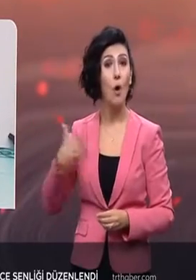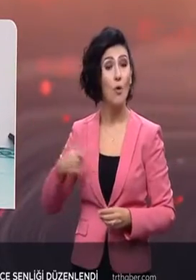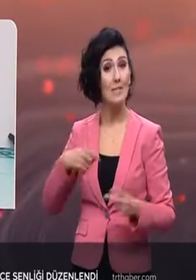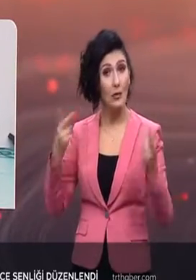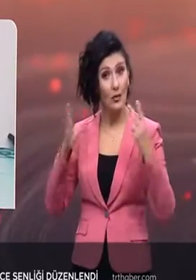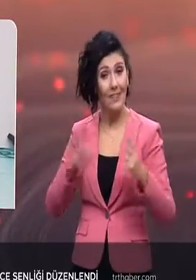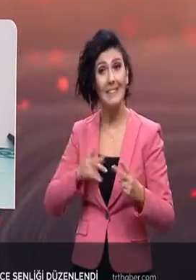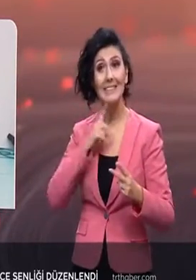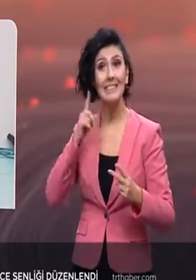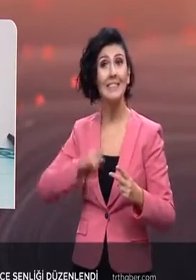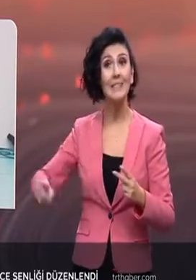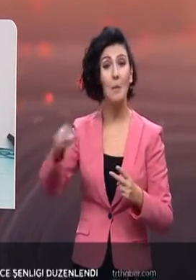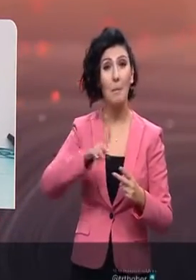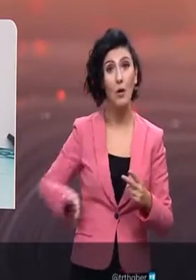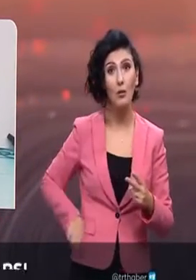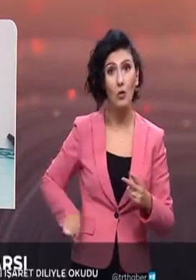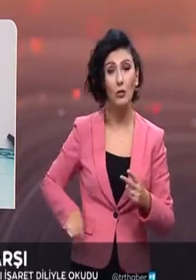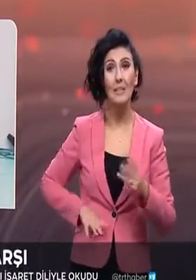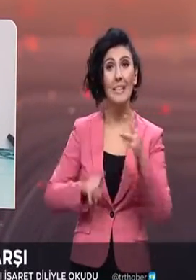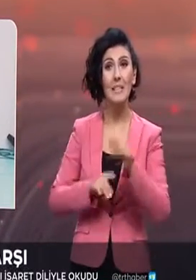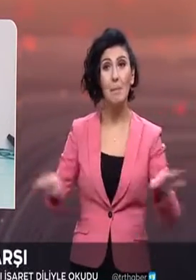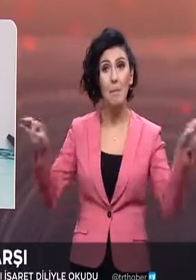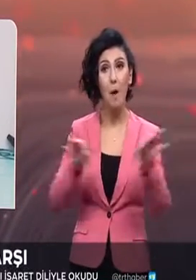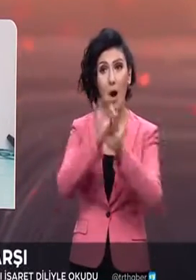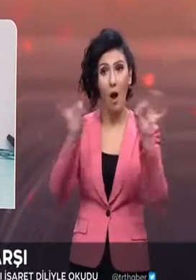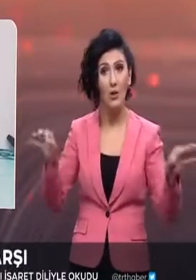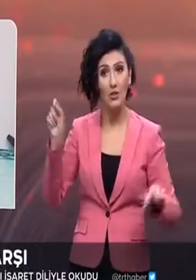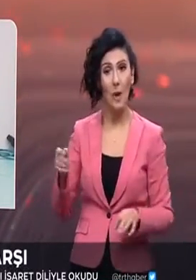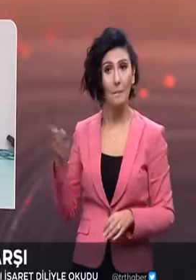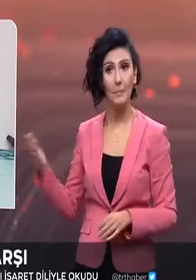yapıldı. Önce işitme engelli çocuklar İstiklal Marşı'nı işaretleriyle okudu.